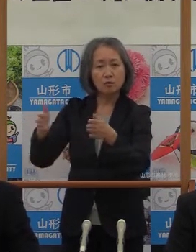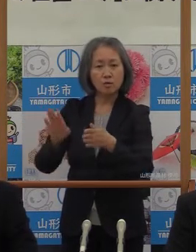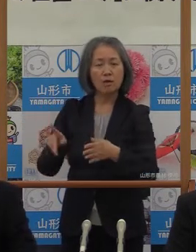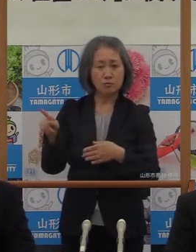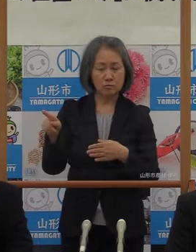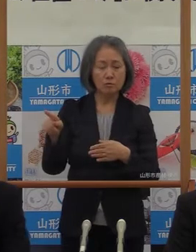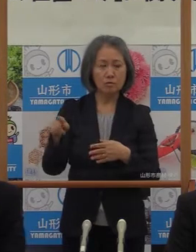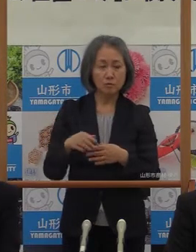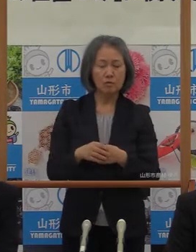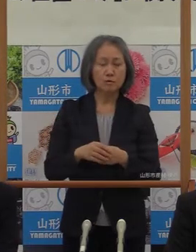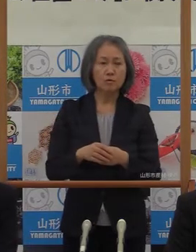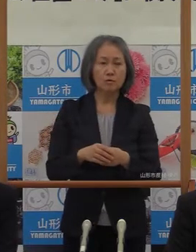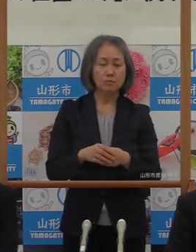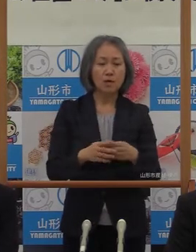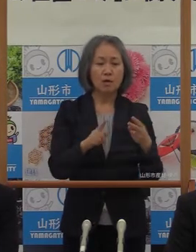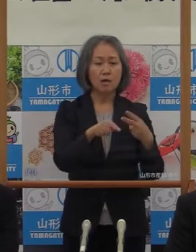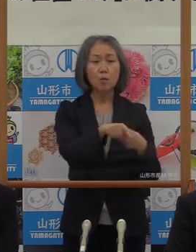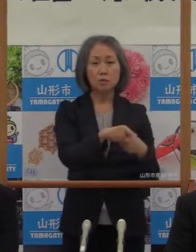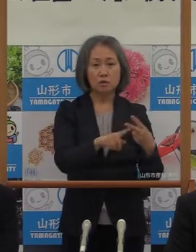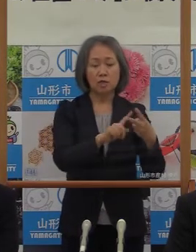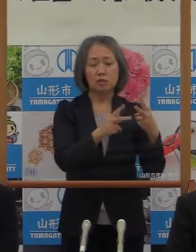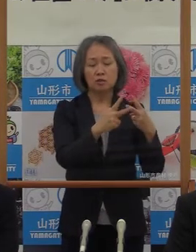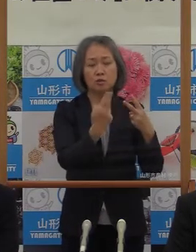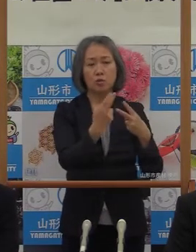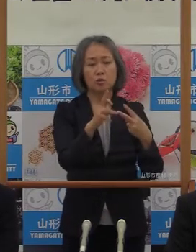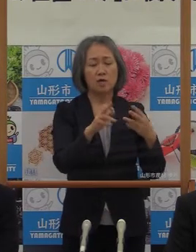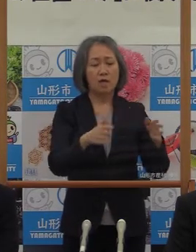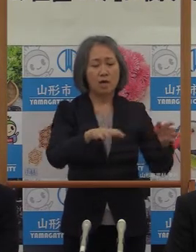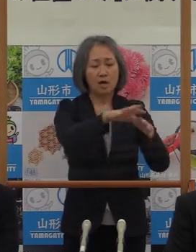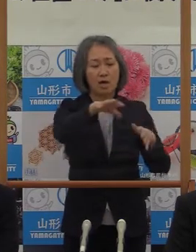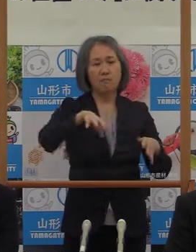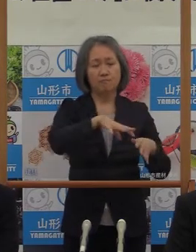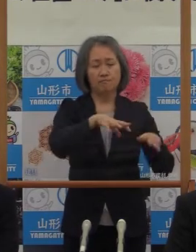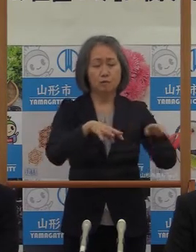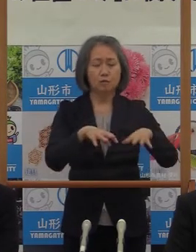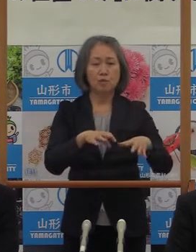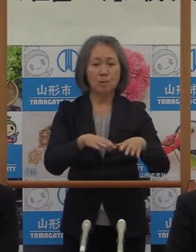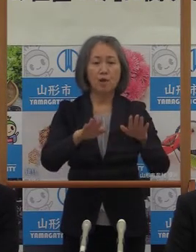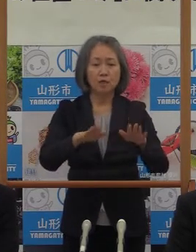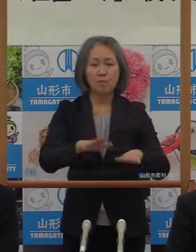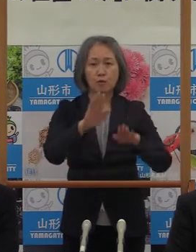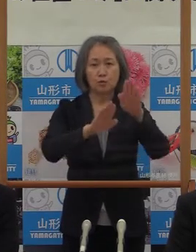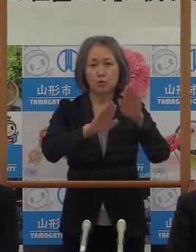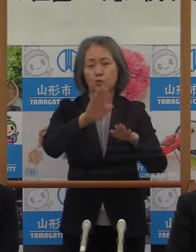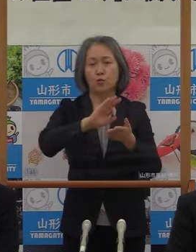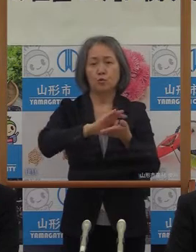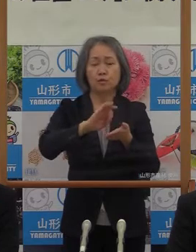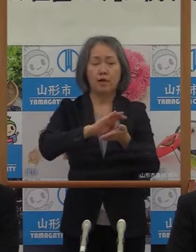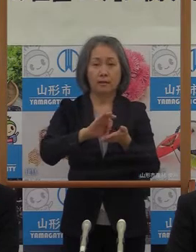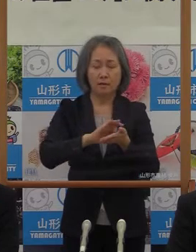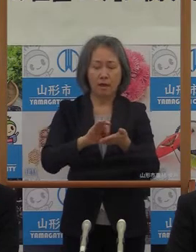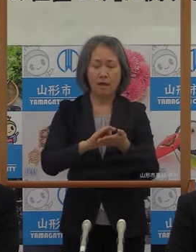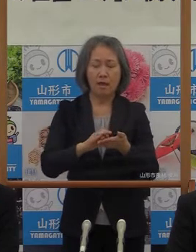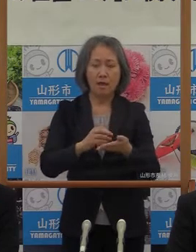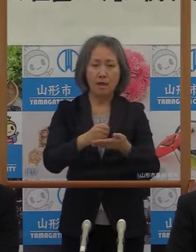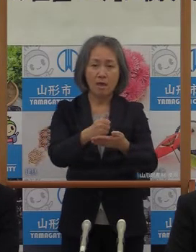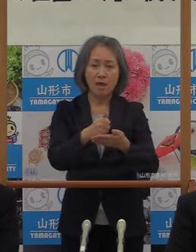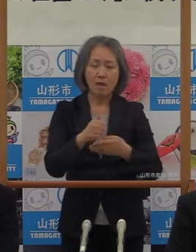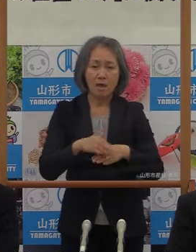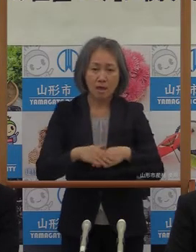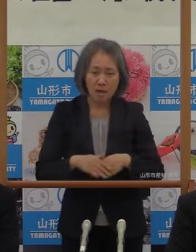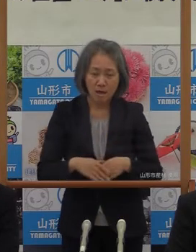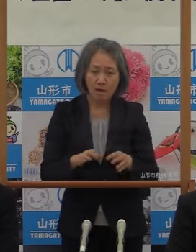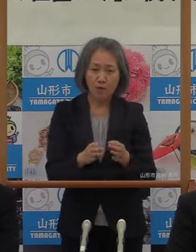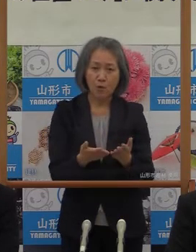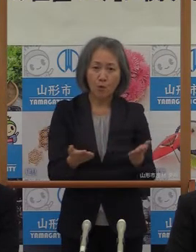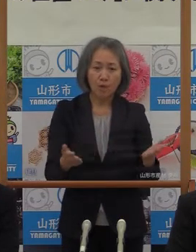り千歳館についてもですね、できる限りこう今の状況を生かして料亭のお庭というところを気